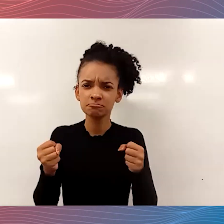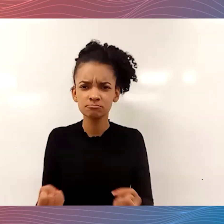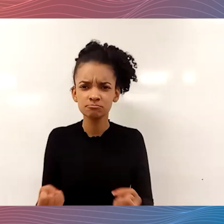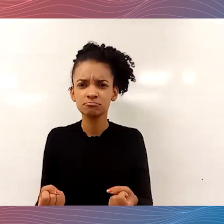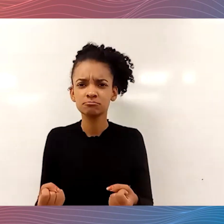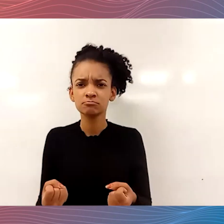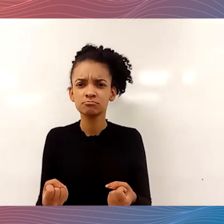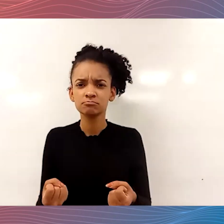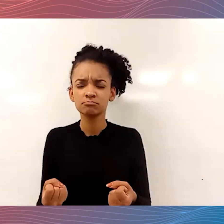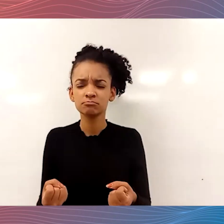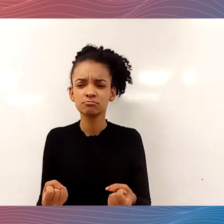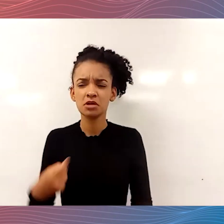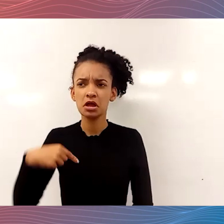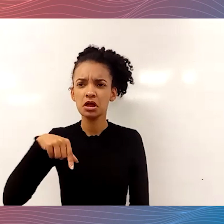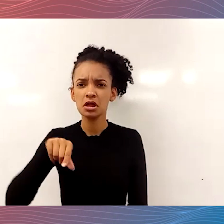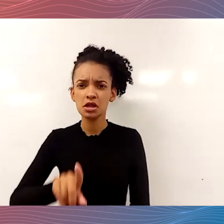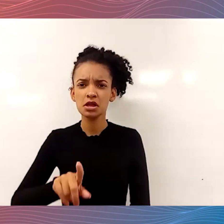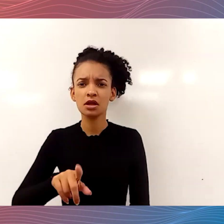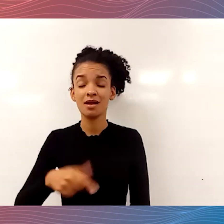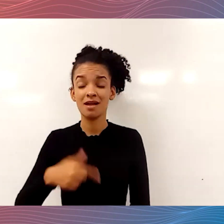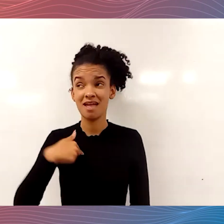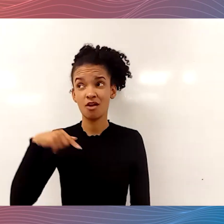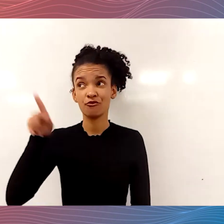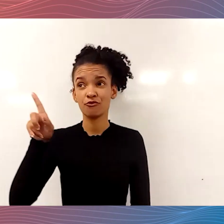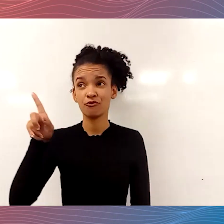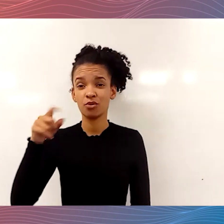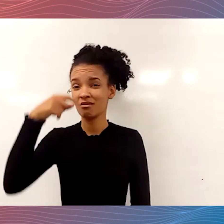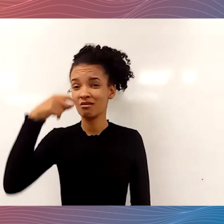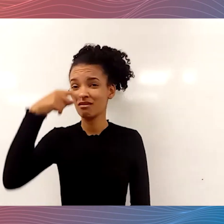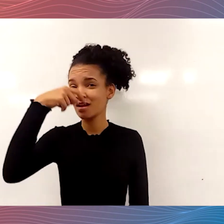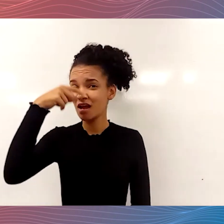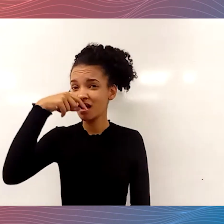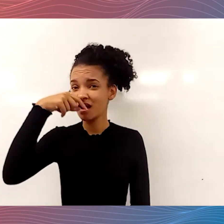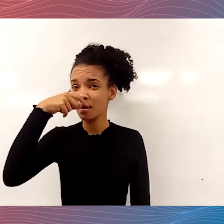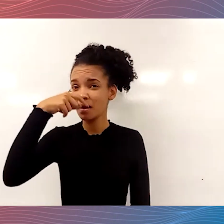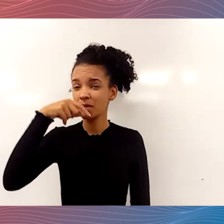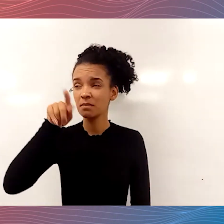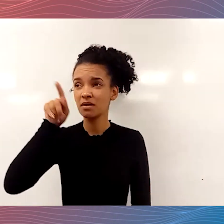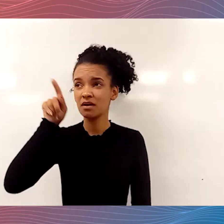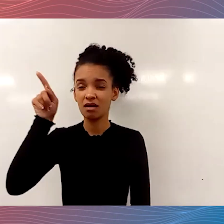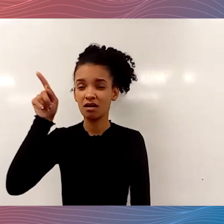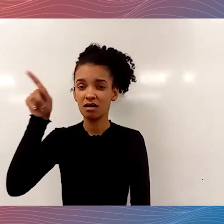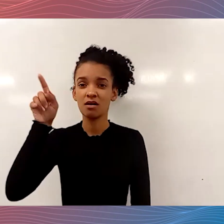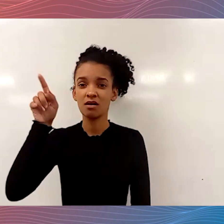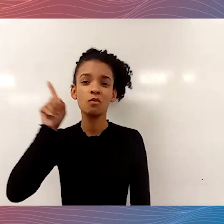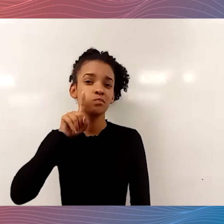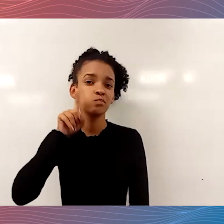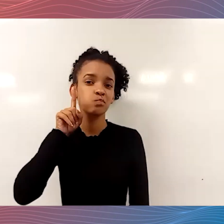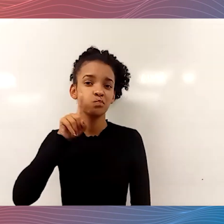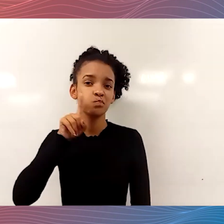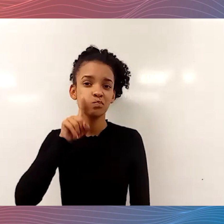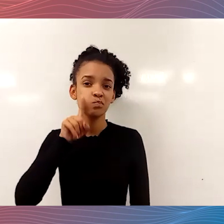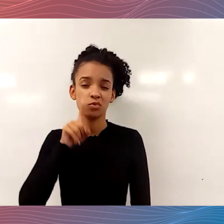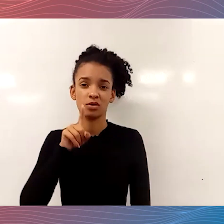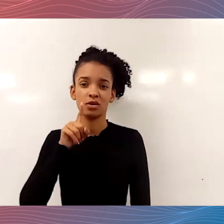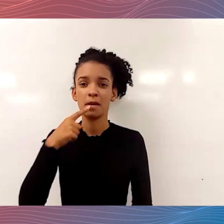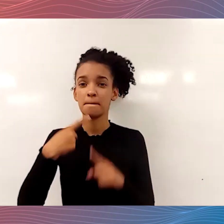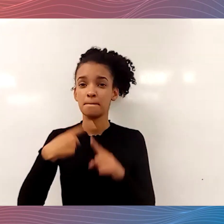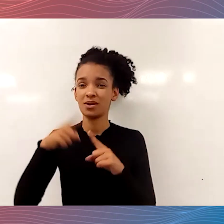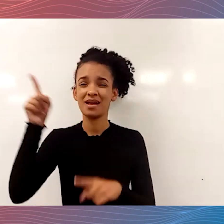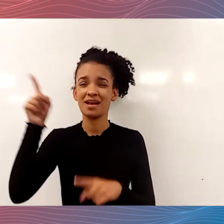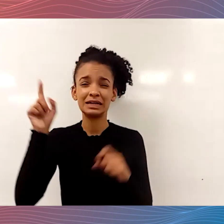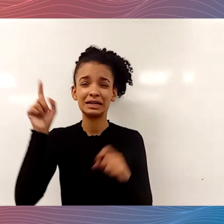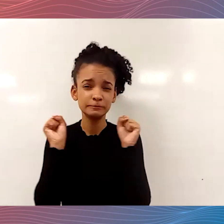fui gripado para os Estados Unidos, e nos Estados Unidos, fui para a região de Nova York, Boston, frio, e descemos